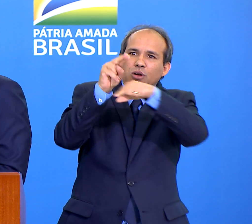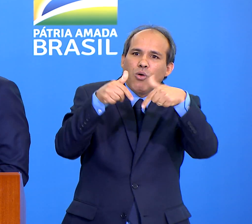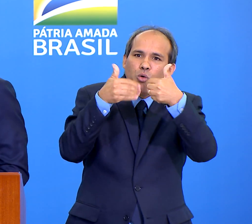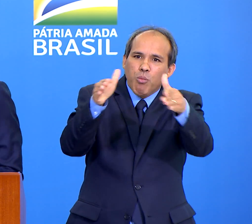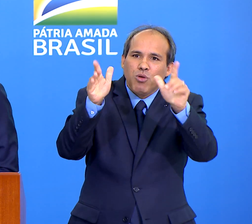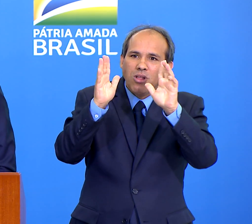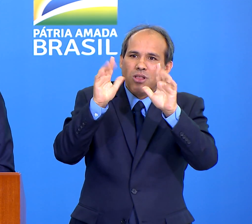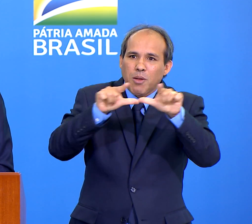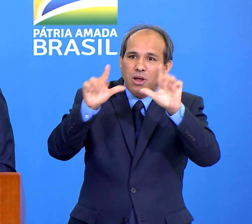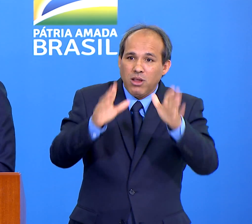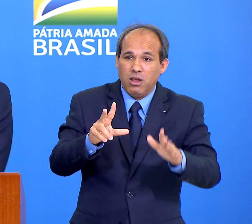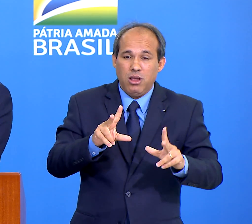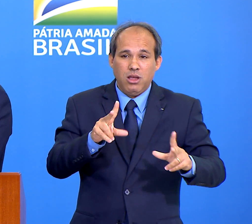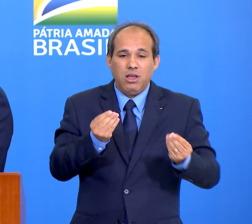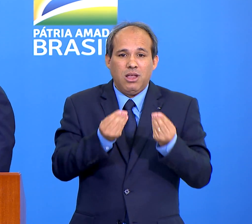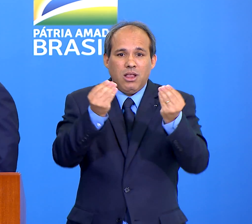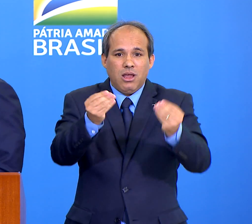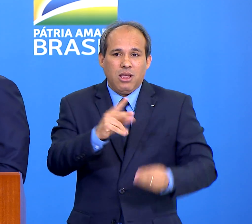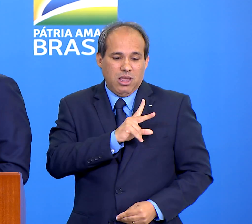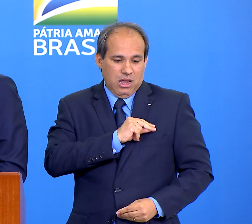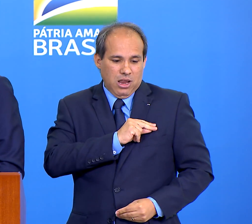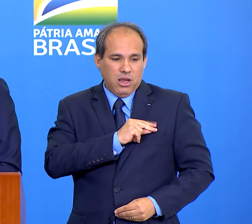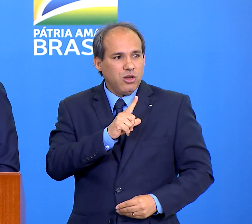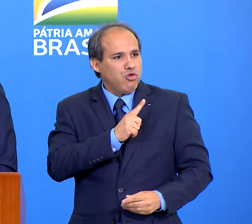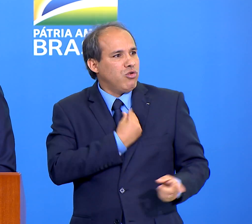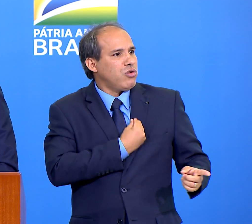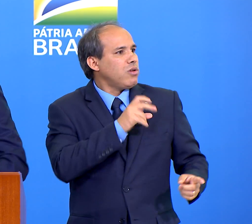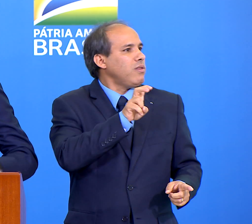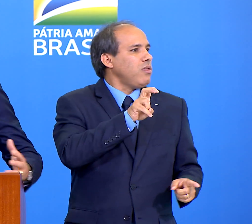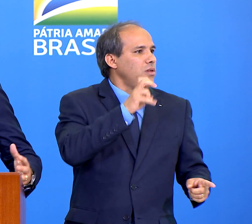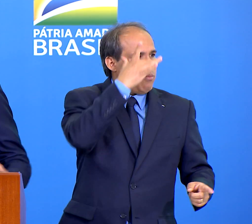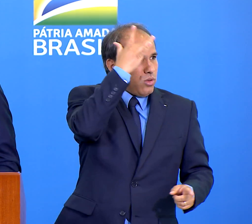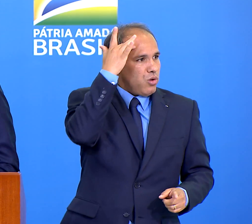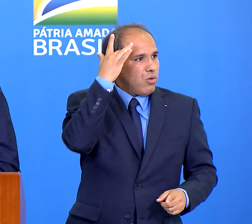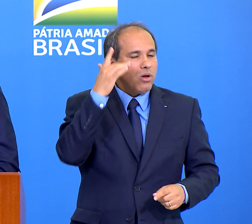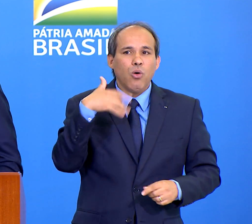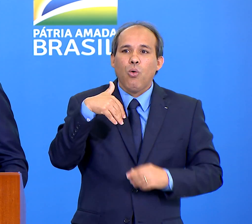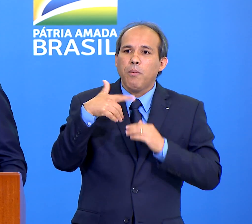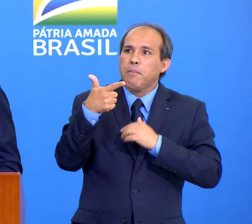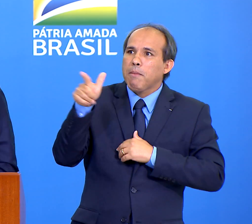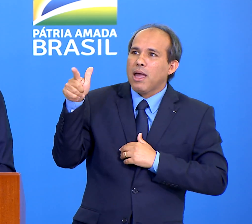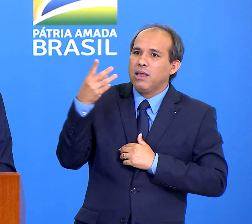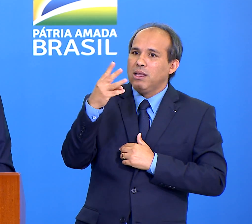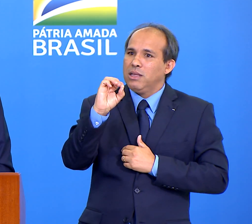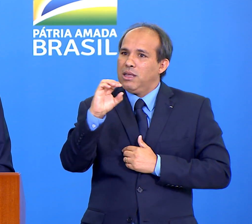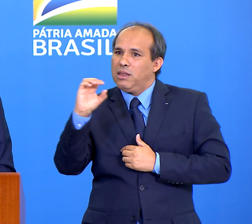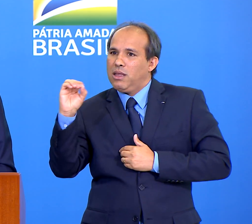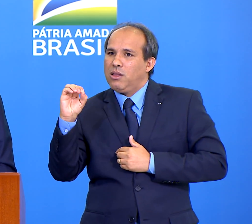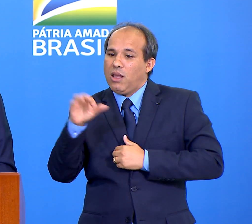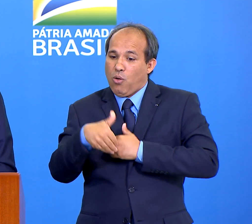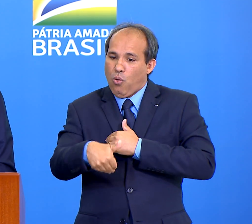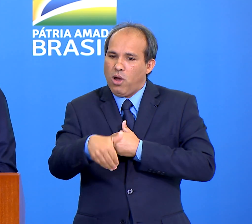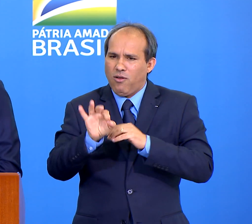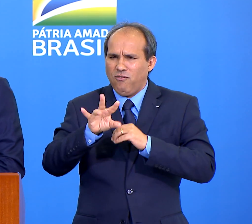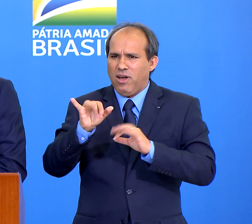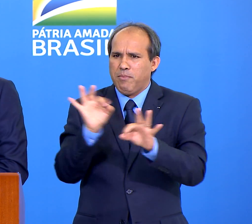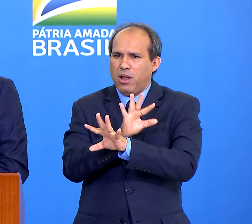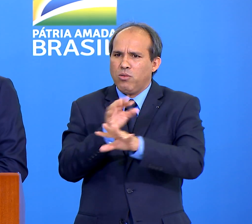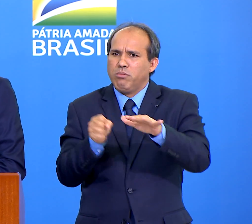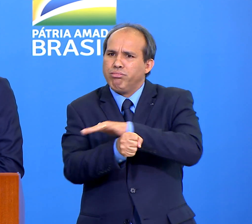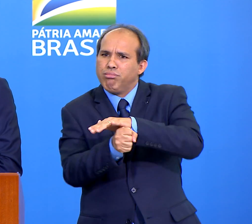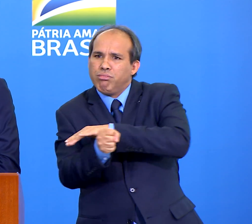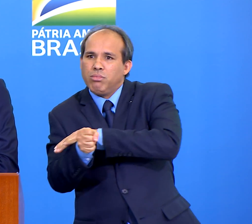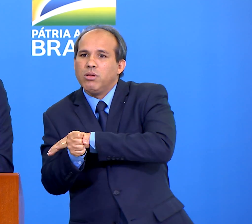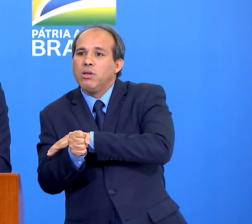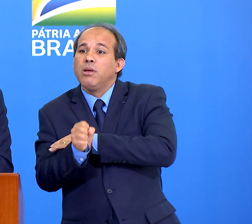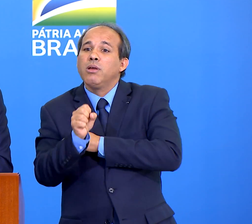entregar mais cinco para Charles alguns já estão aqui os outros 300 estão na parte final mas